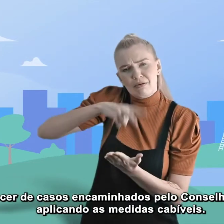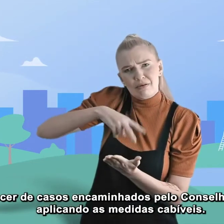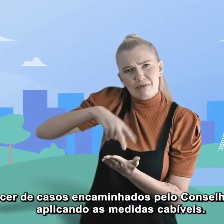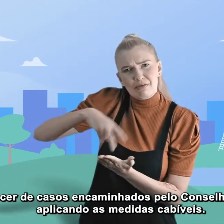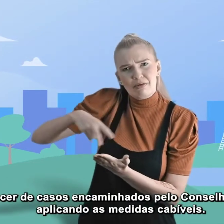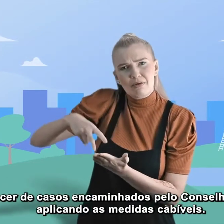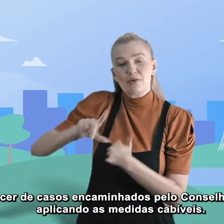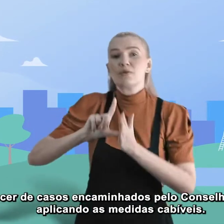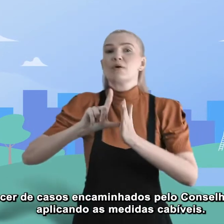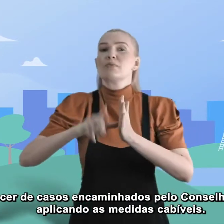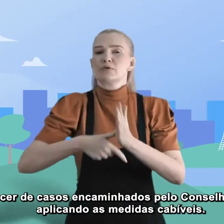cabíveis.